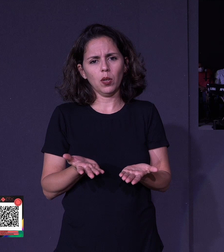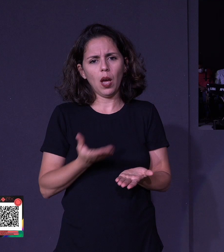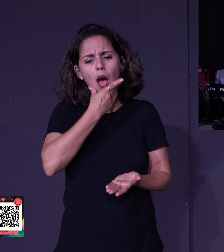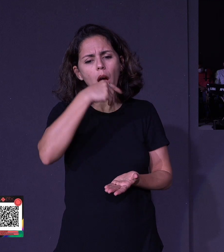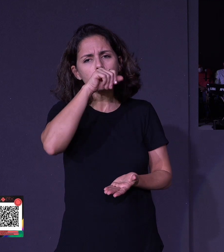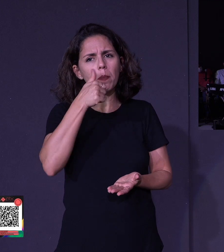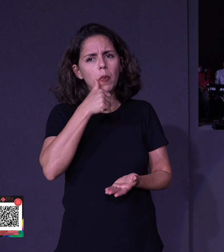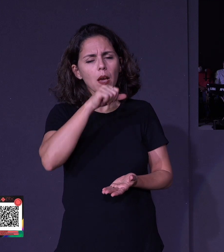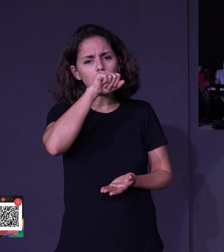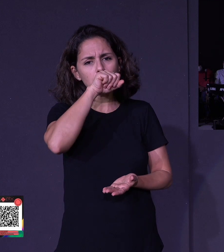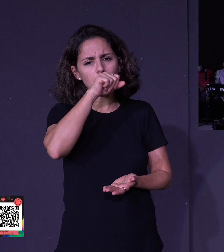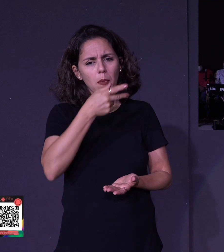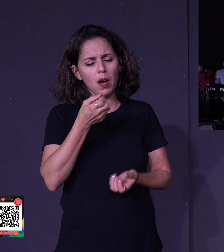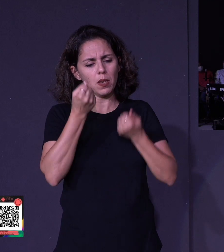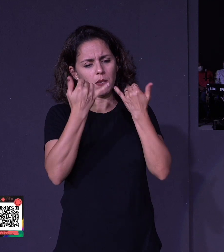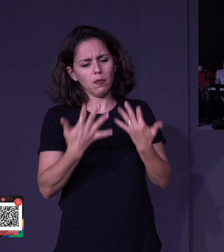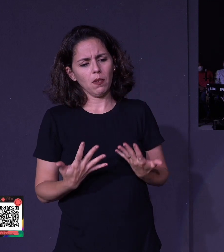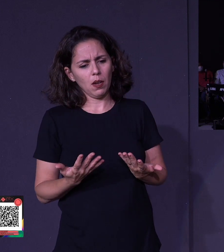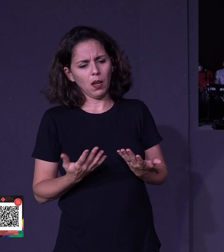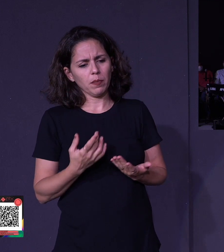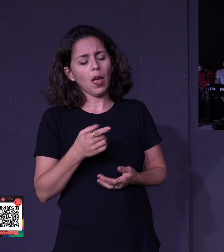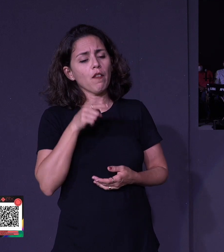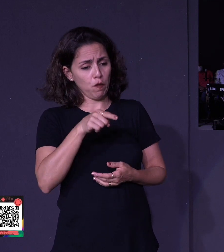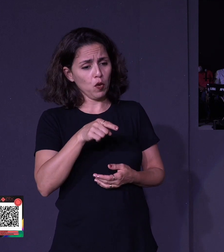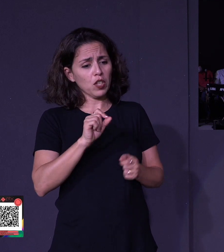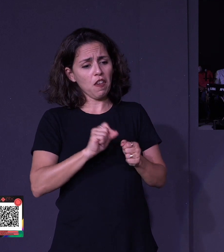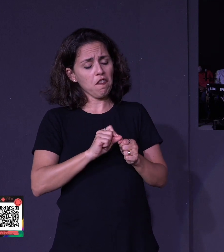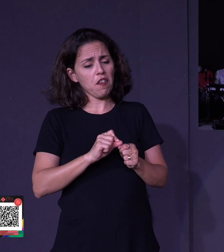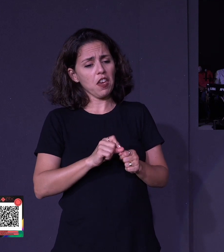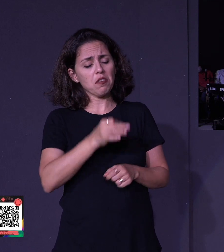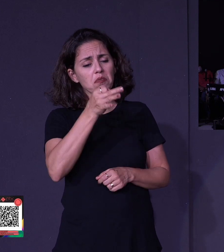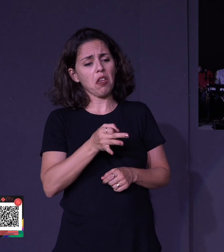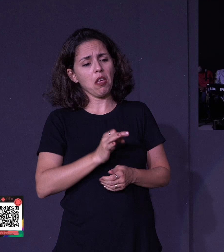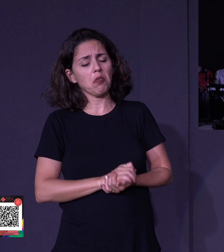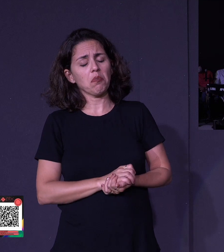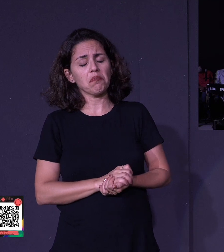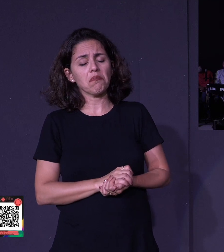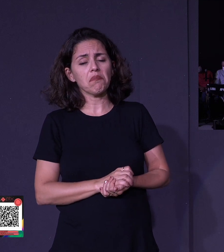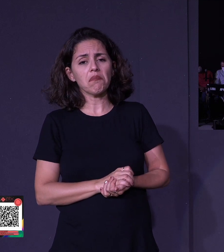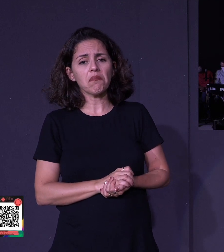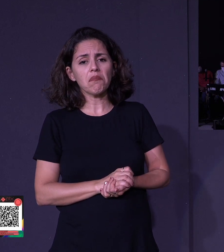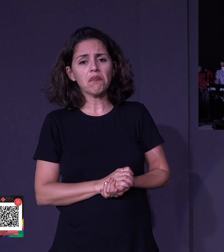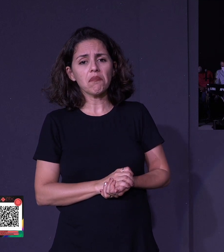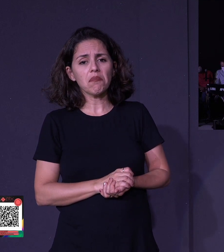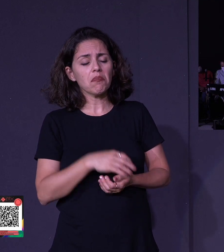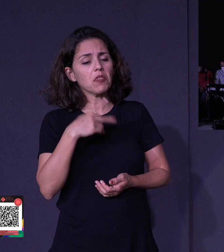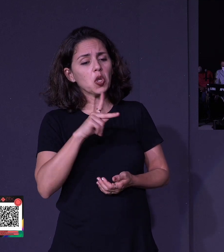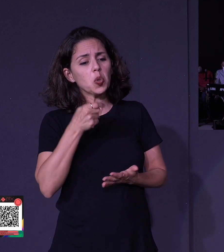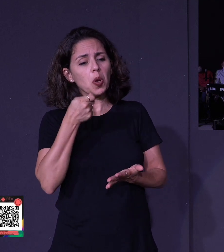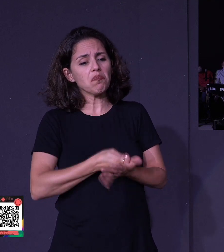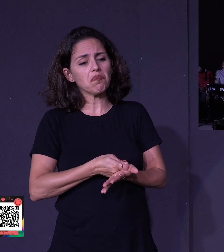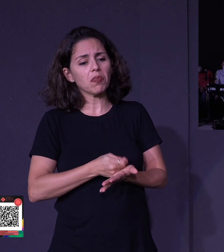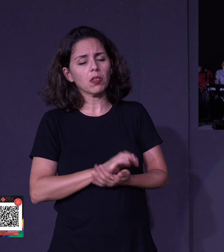não precisa de reconhecimento? Quem não precisa de reconhecimento? Quem não precisa de estímulo? Quem não precisa de